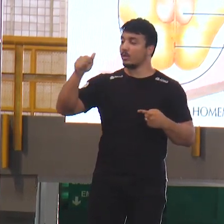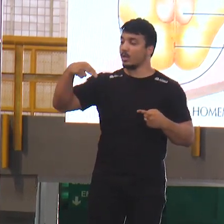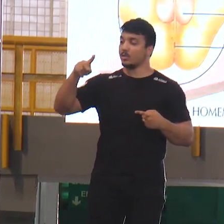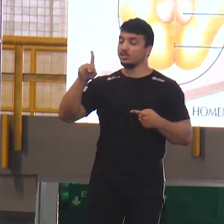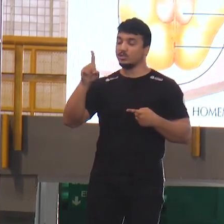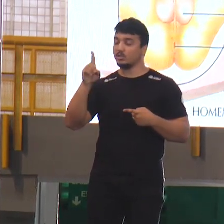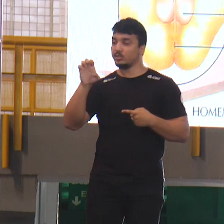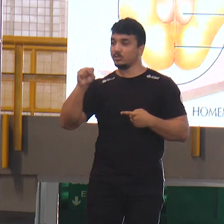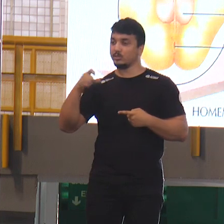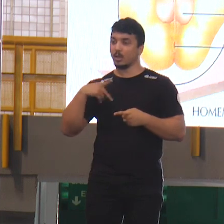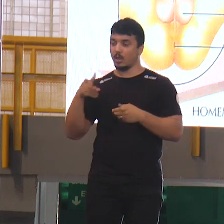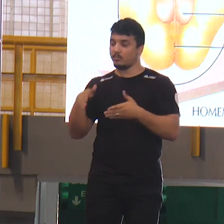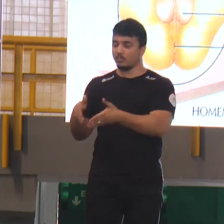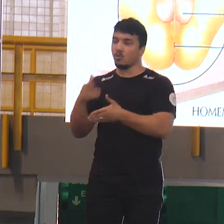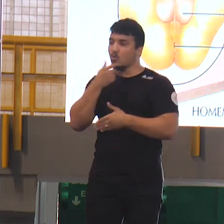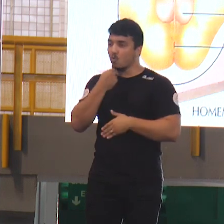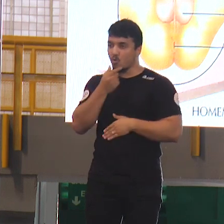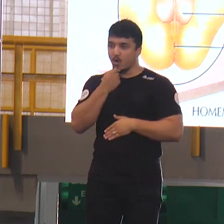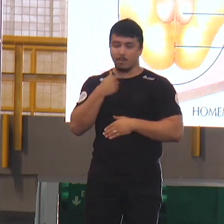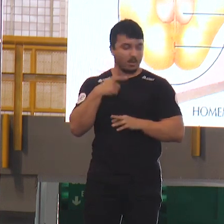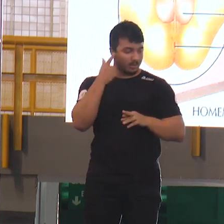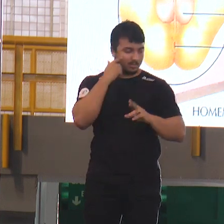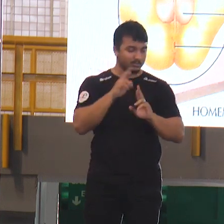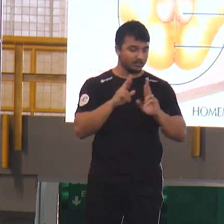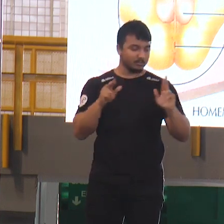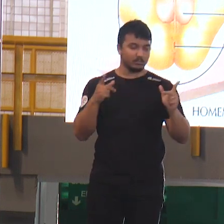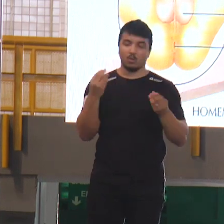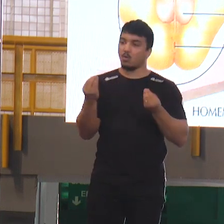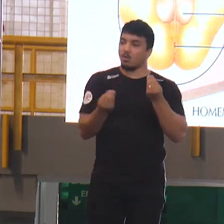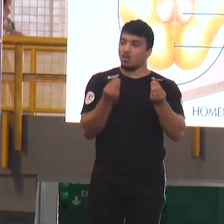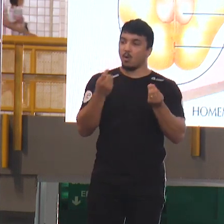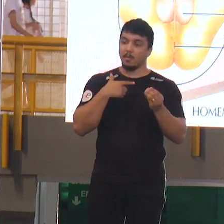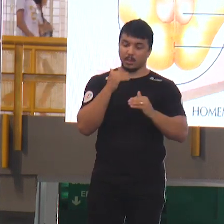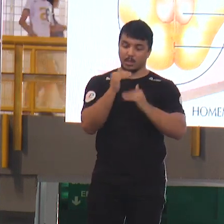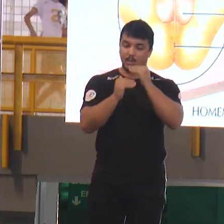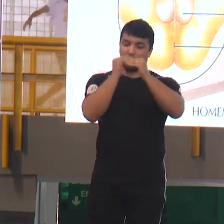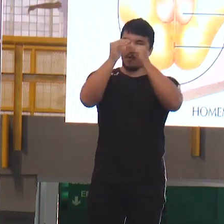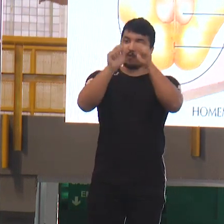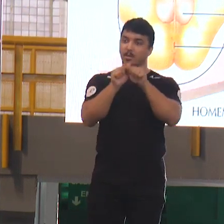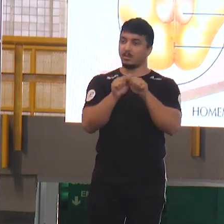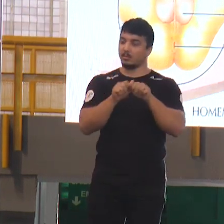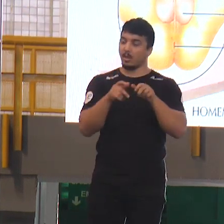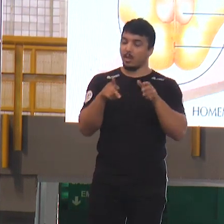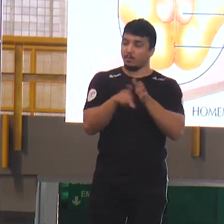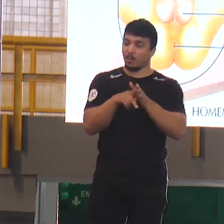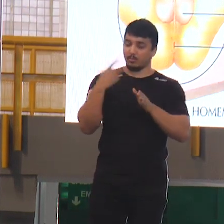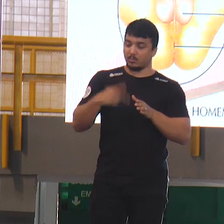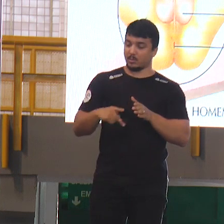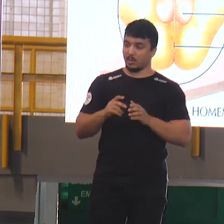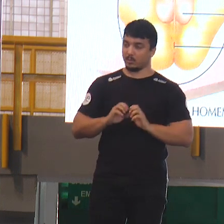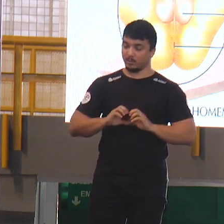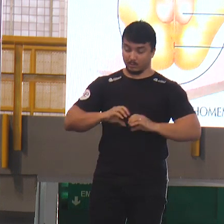no sexo masculino. Você pode ver aí a partir do desenvolvimento embrionário.